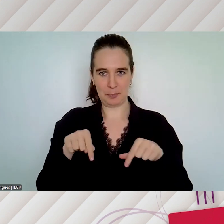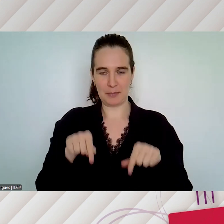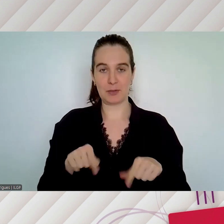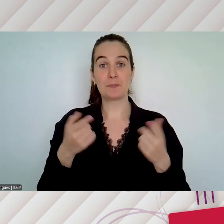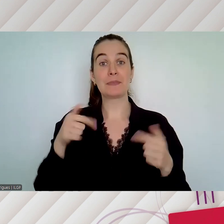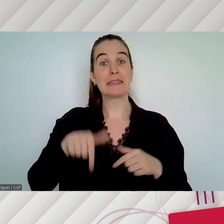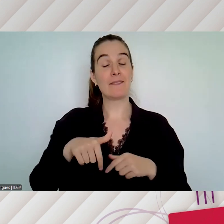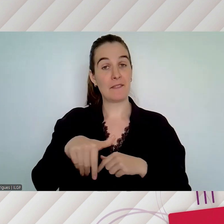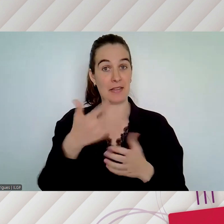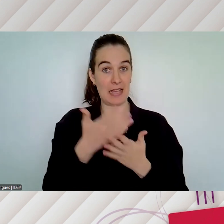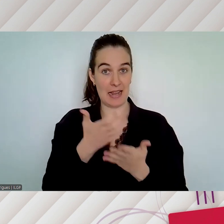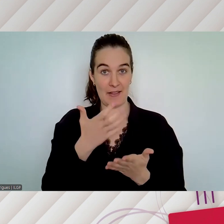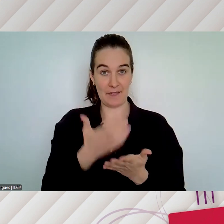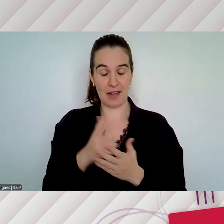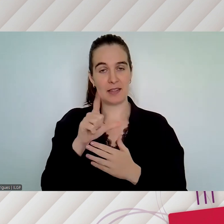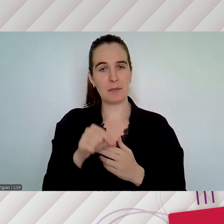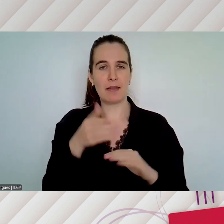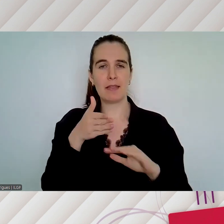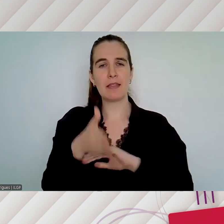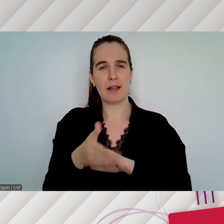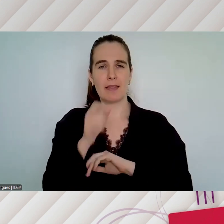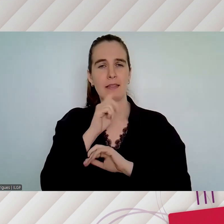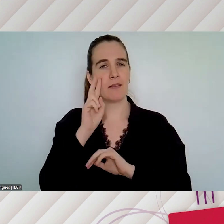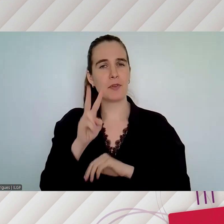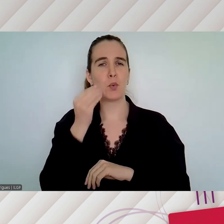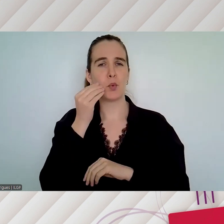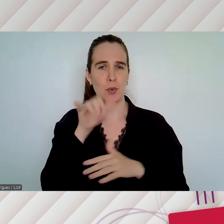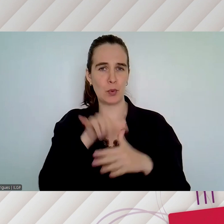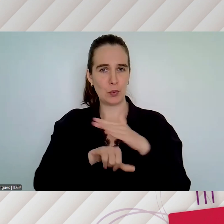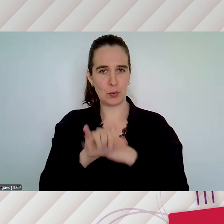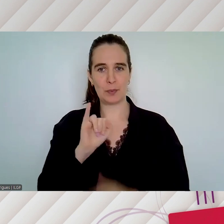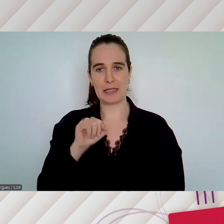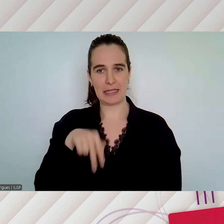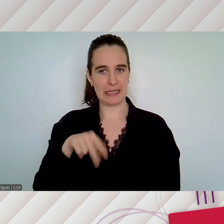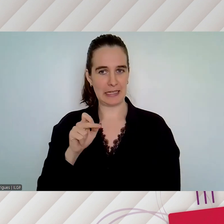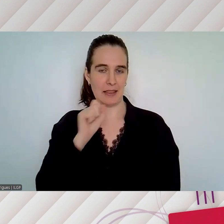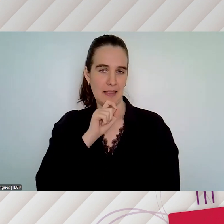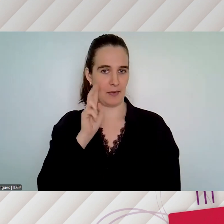esta sessão é gravada e transmitida ao vivo através do canal de YouTube do INA.